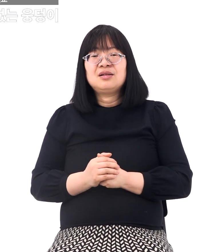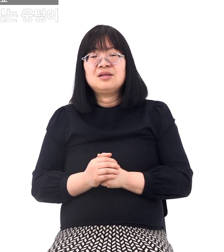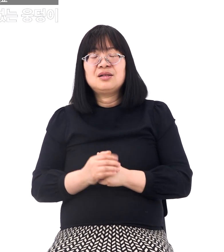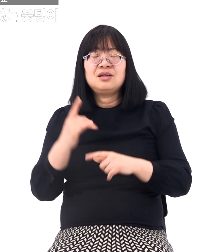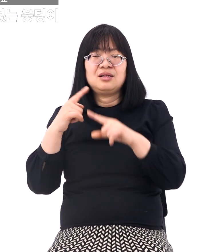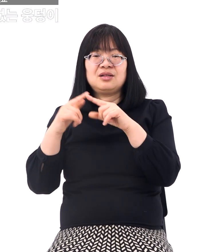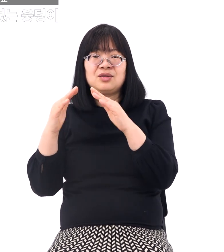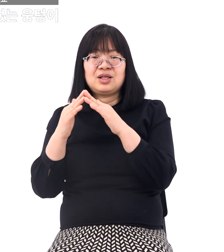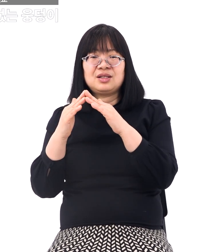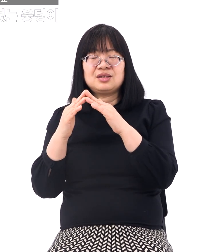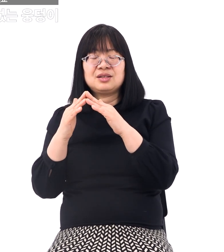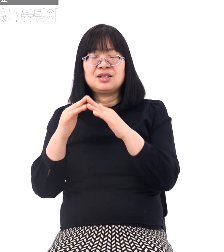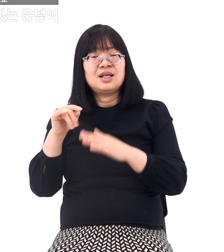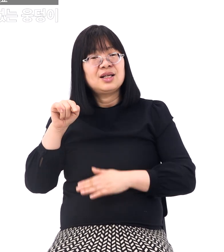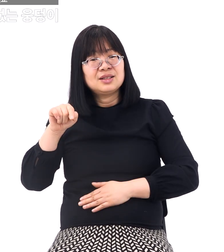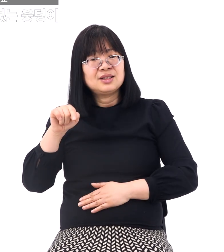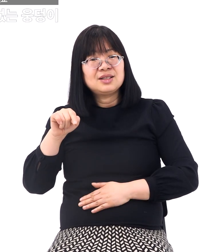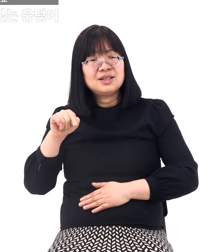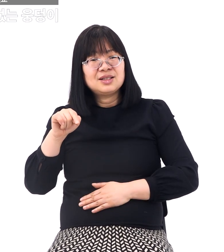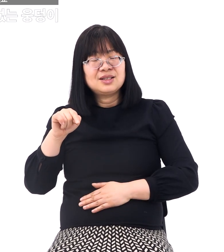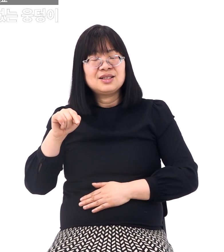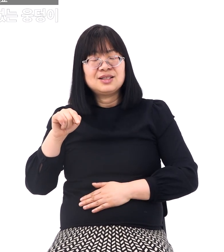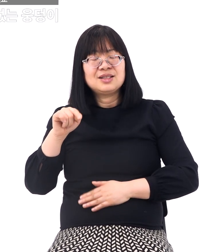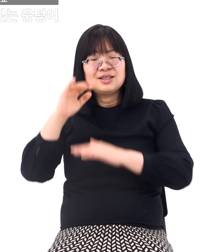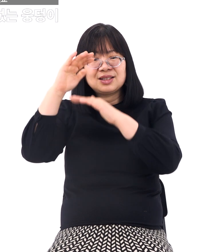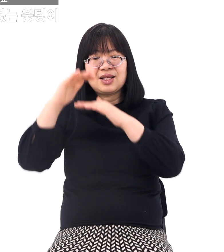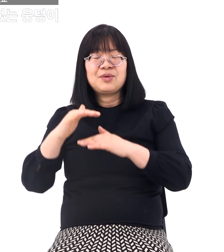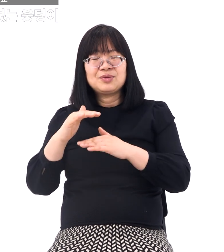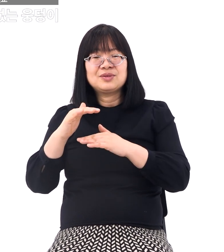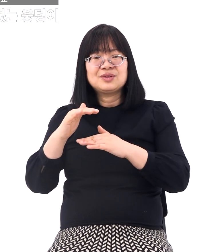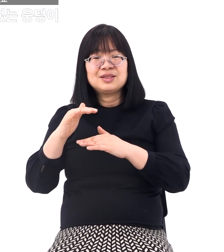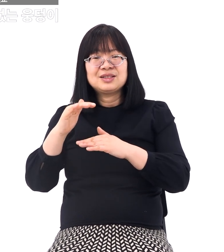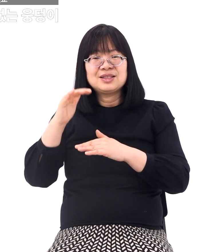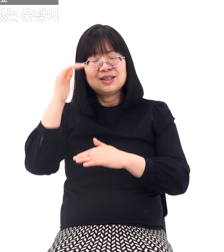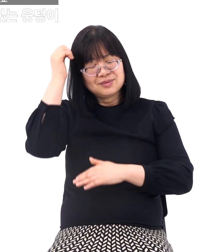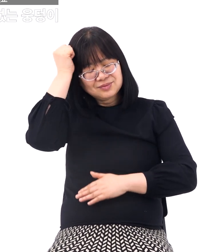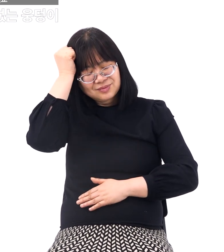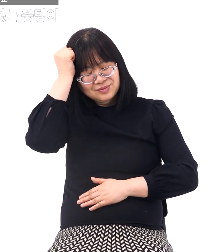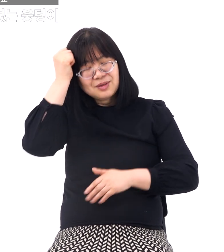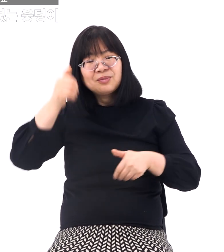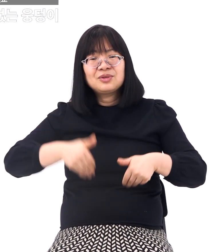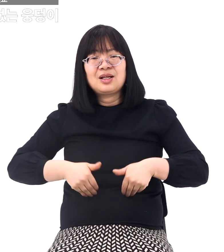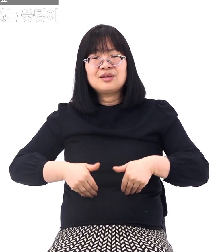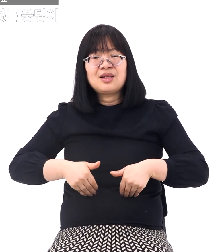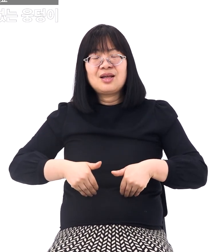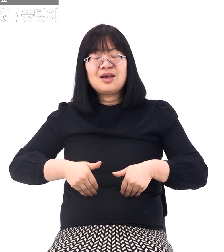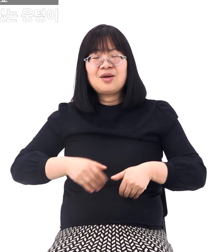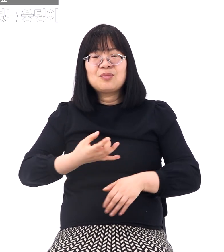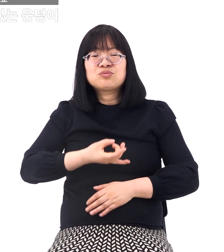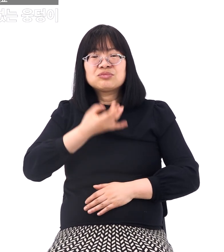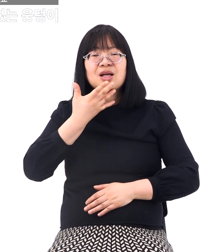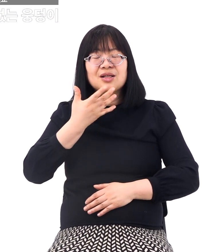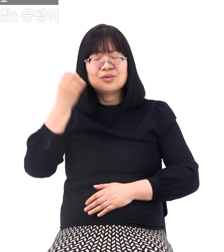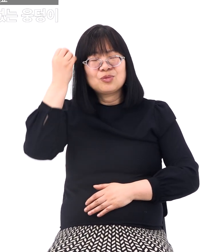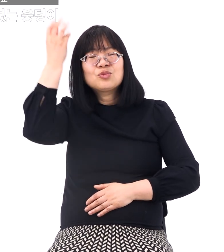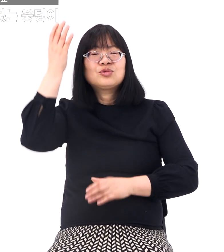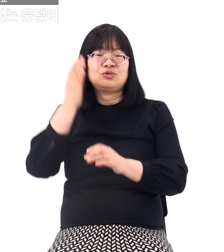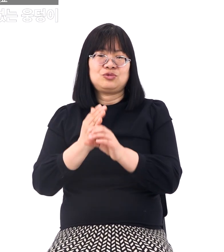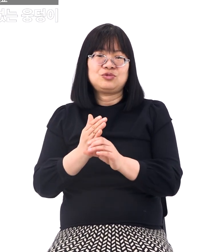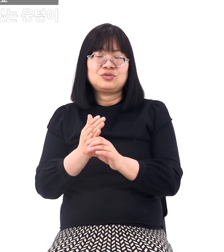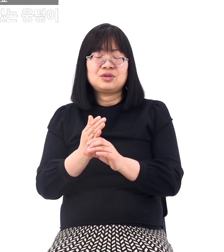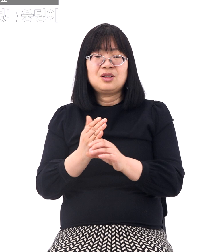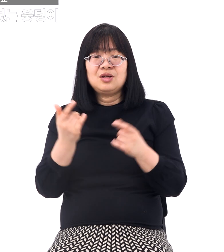교회는 이 지점을 놓쳐서도 안 되고 불행히도 놓치고 있어요. 그래서 똑같이